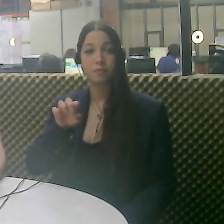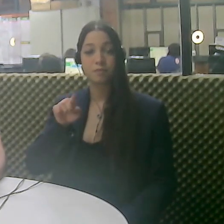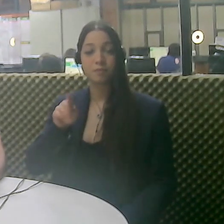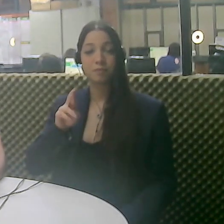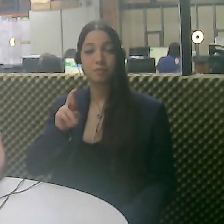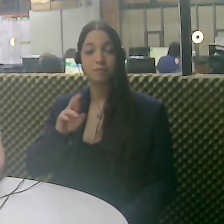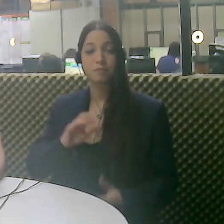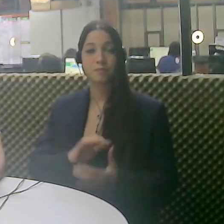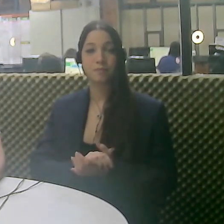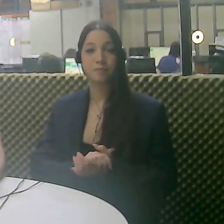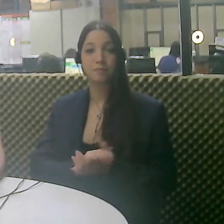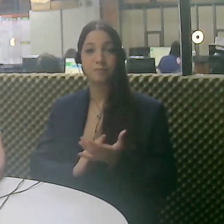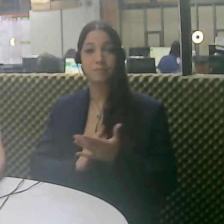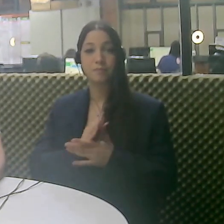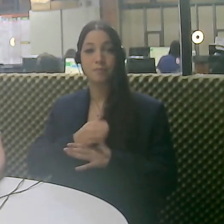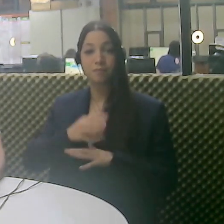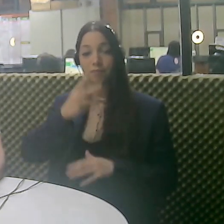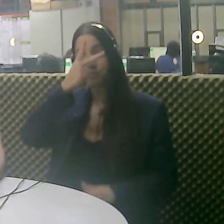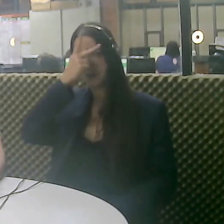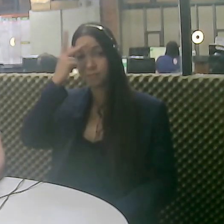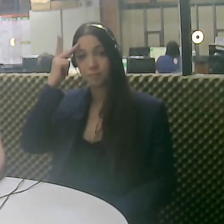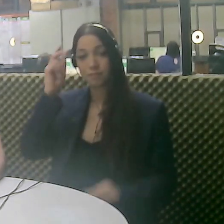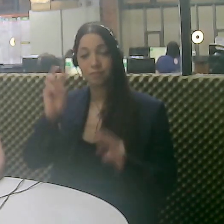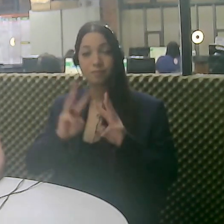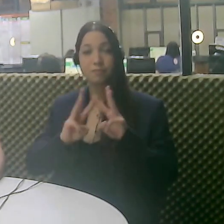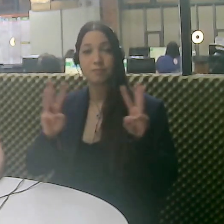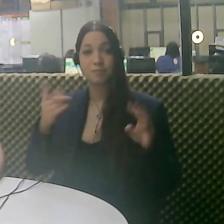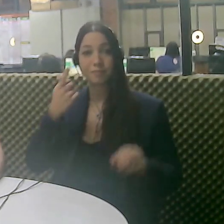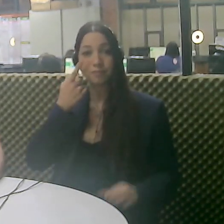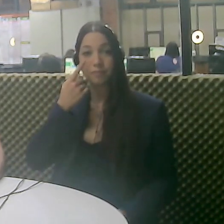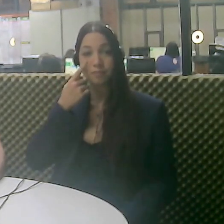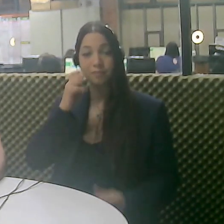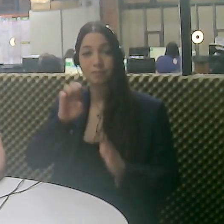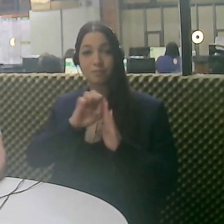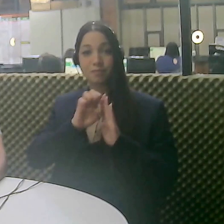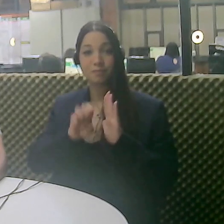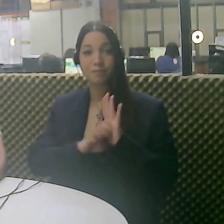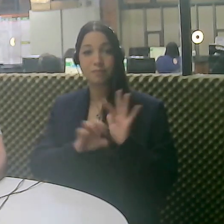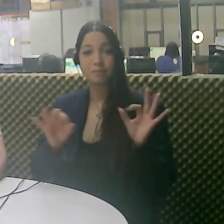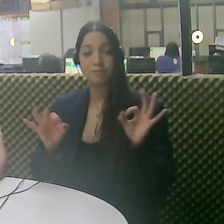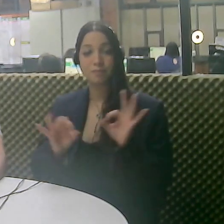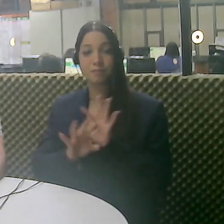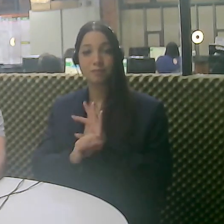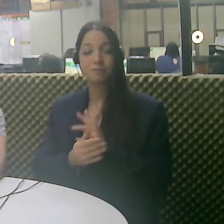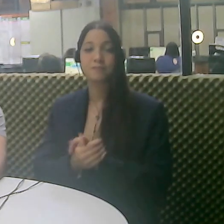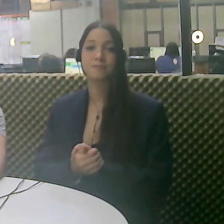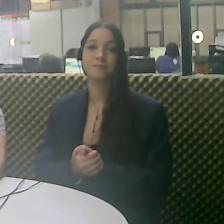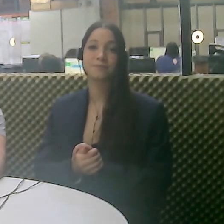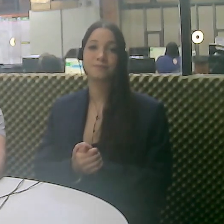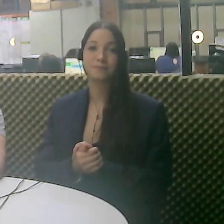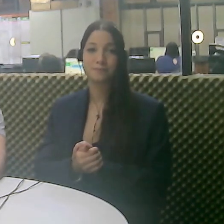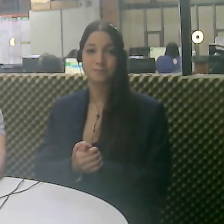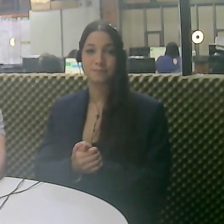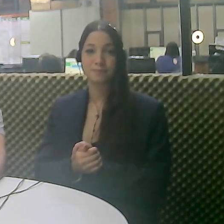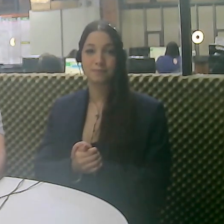prosa.com.br. Acesse o portal da Prefeitura e confira o edital completo.